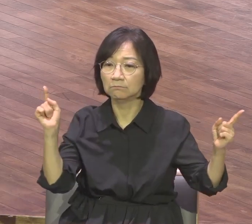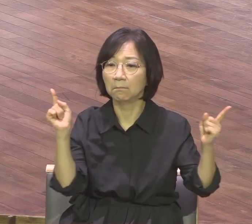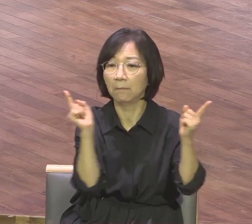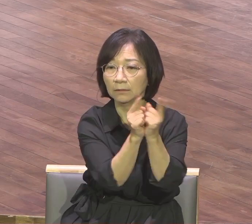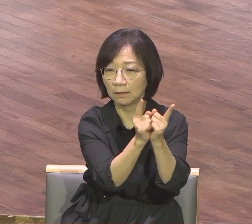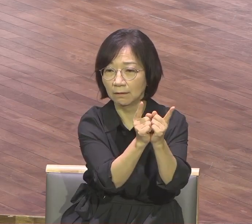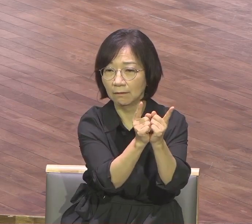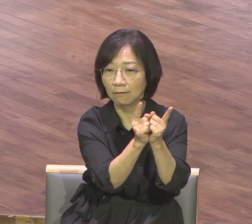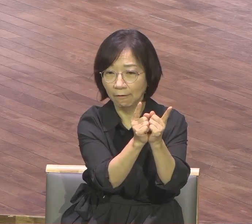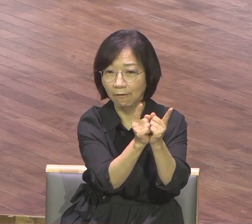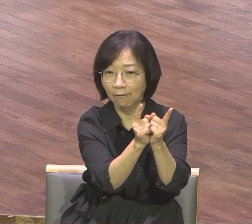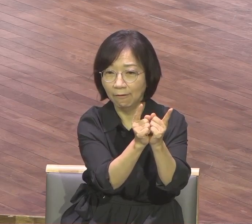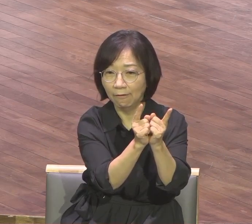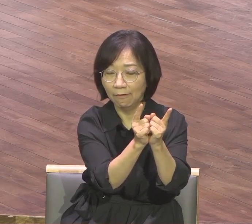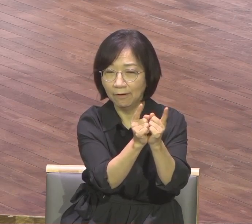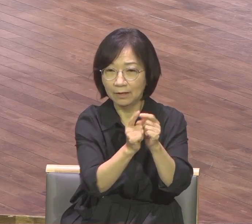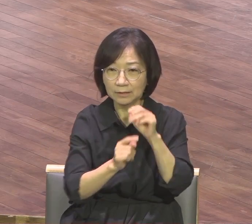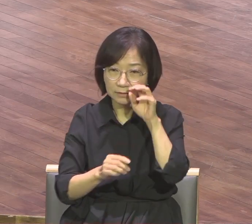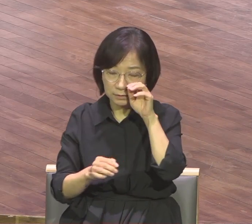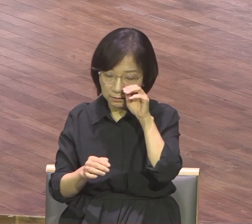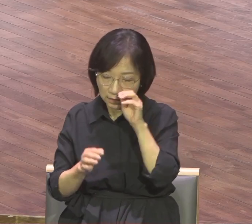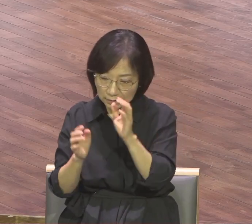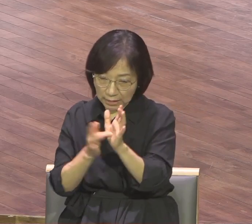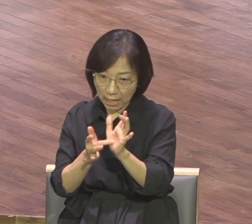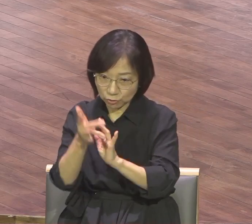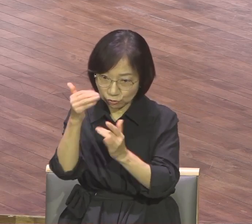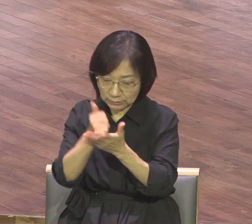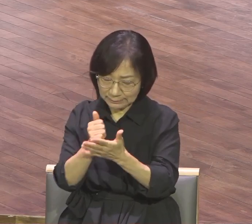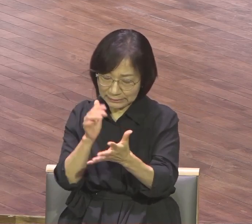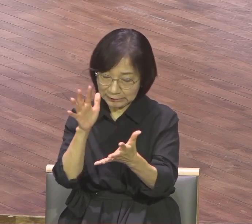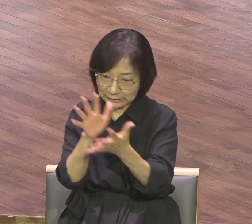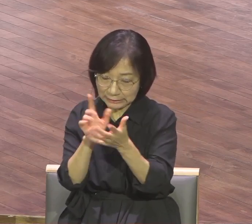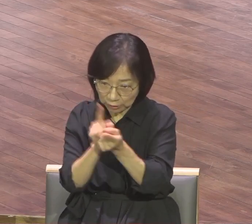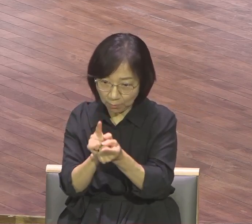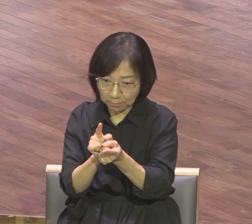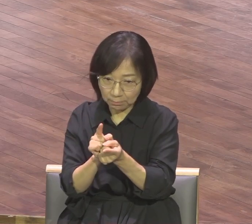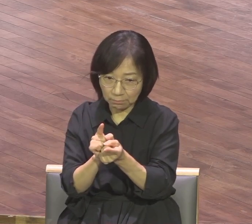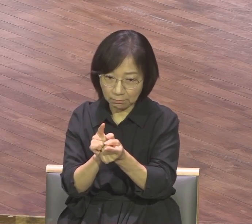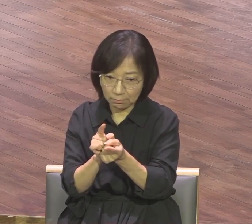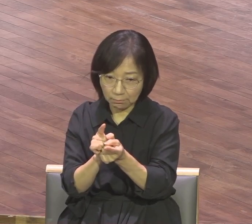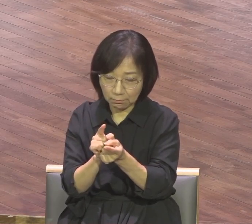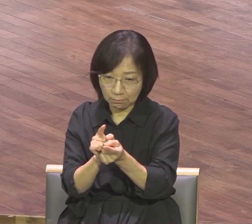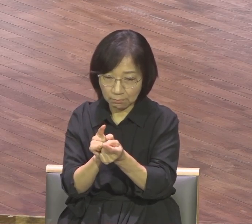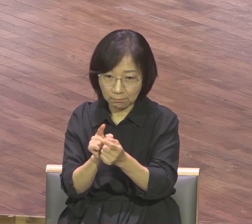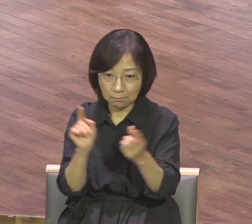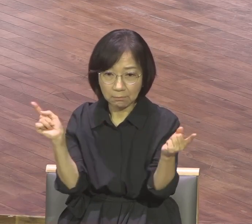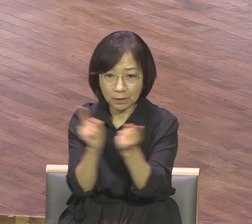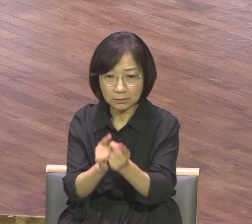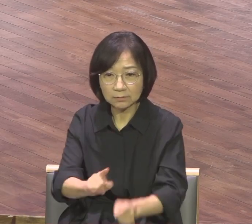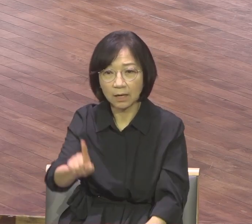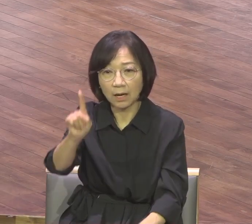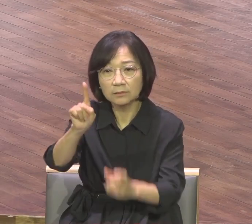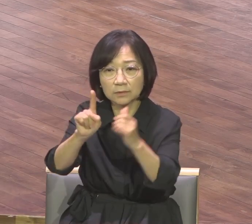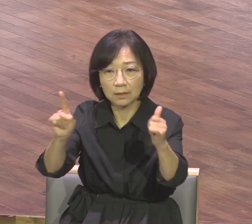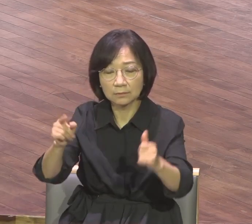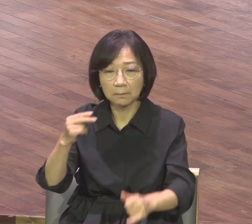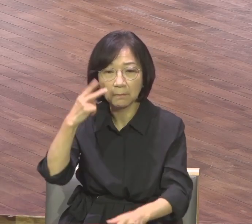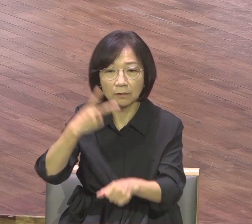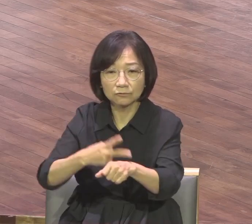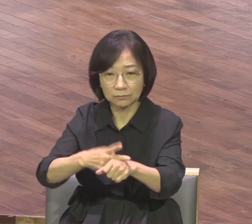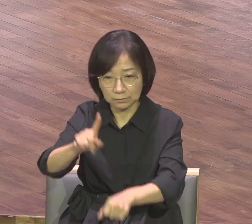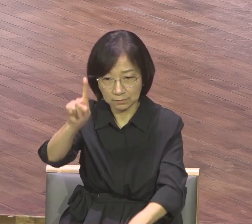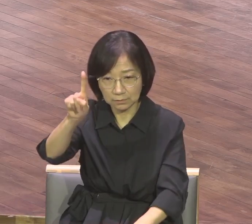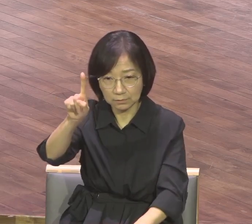바울이에요. 한서 유일해. 예수님이 직접 전도했다니까. 부활하신 예수님이 직접 나타나서 가고